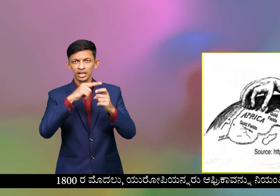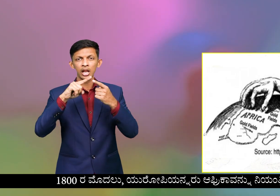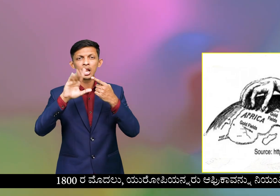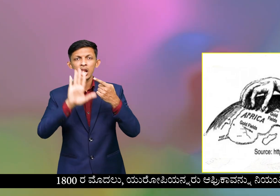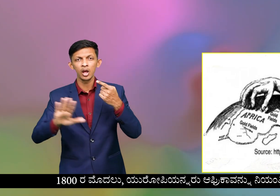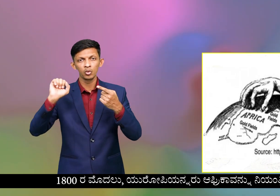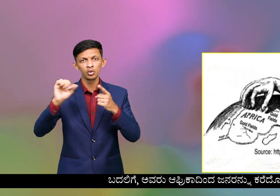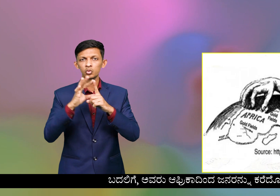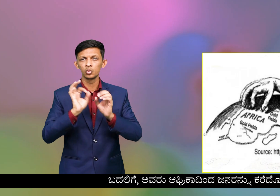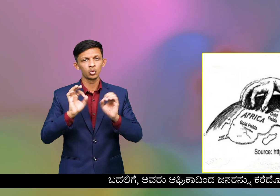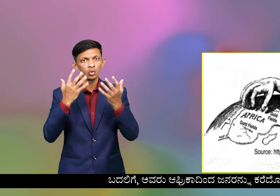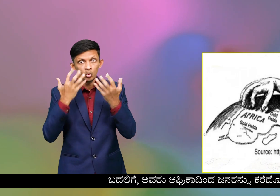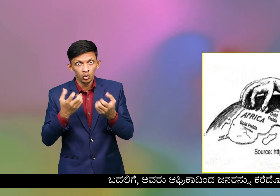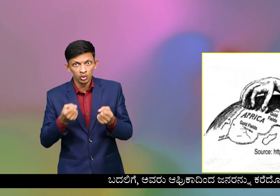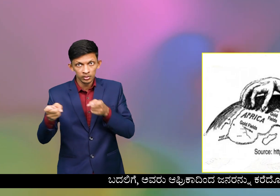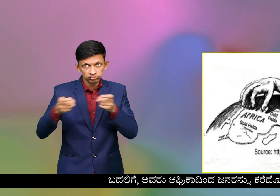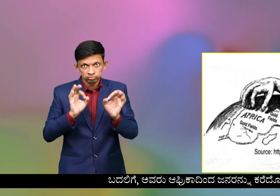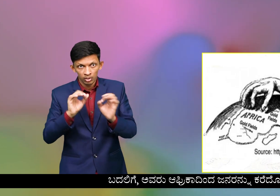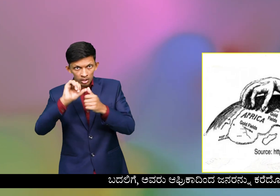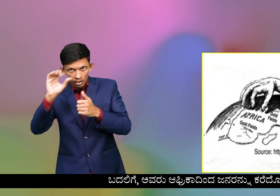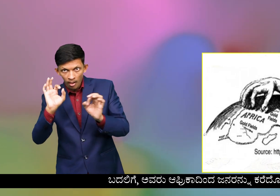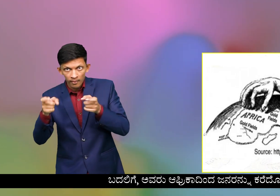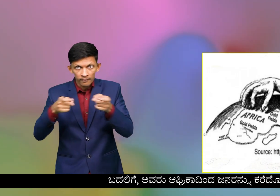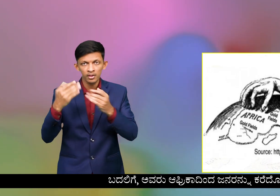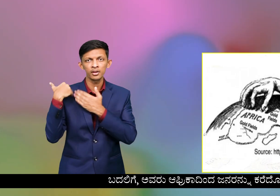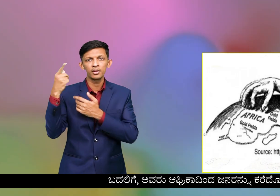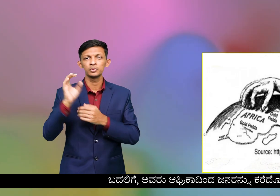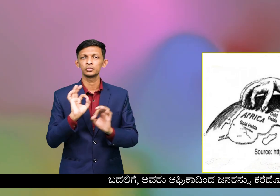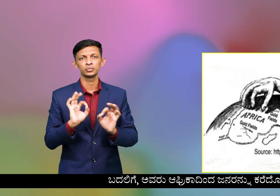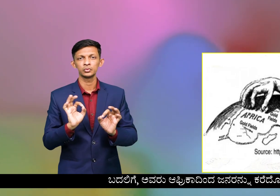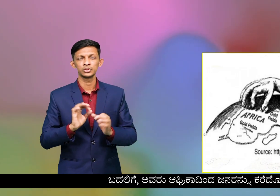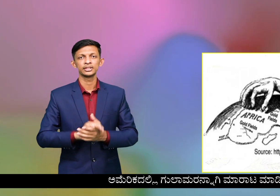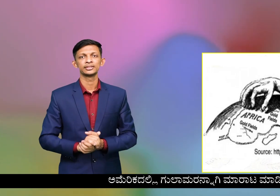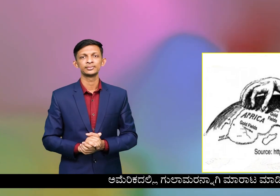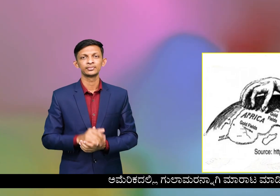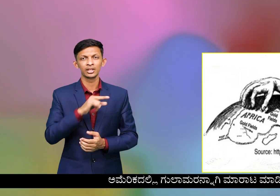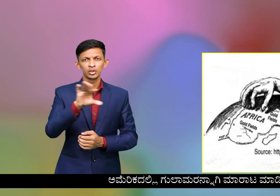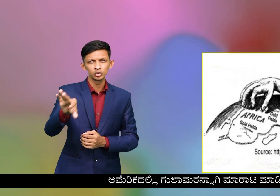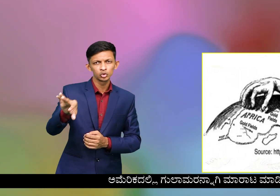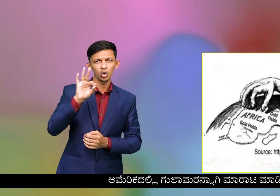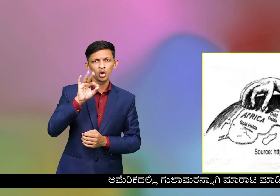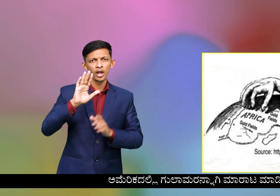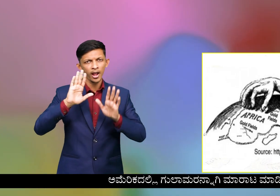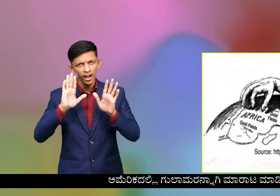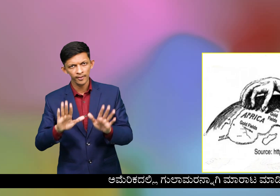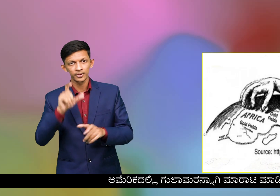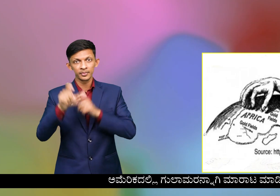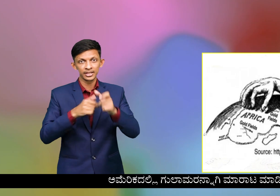ಬಯಸಲಿಲ್ಲ. ಬದಲಿಗೆ ಅವರು ಆಫ್ರಿಕಾದಿಂದ ಜನರನ್ನು ಕರೆದೊಯ್ದು ಅಮೆರಿಕಾದಲ್ಲಿ ಗುಲಾಮರನ್ನಾಗಿ